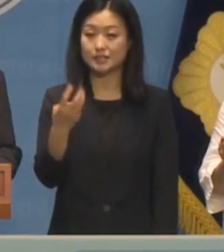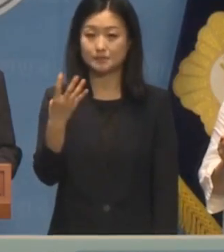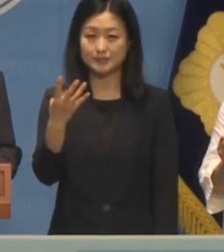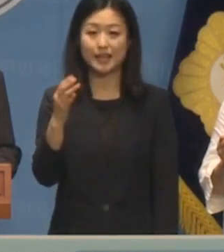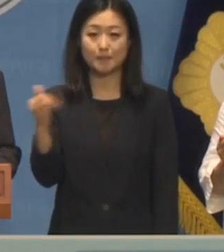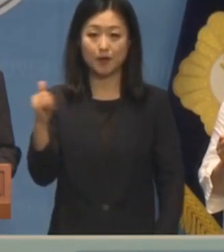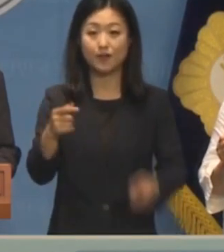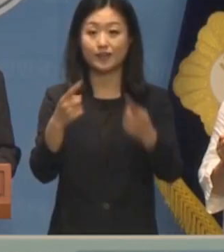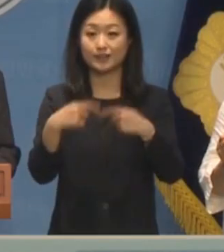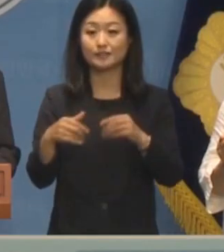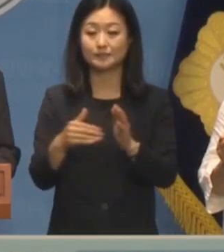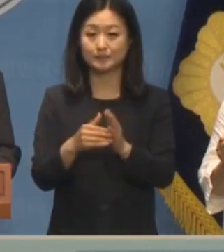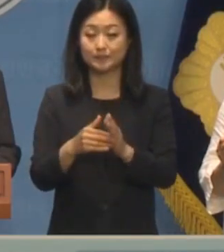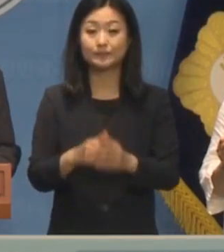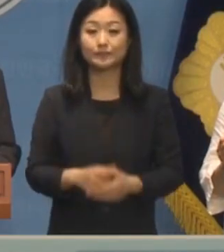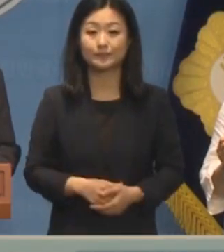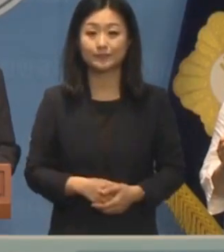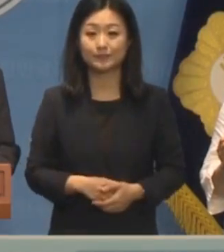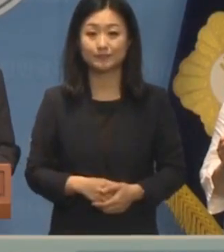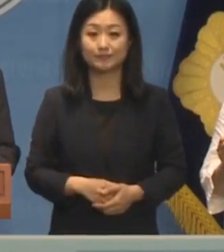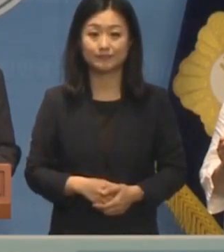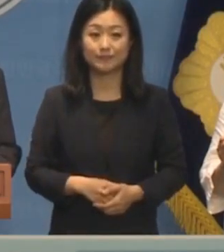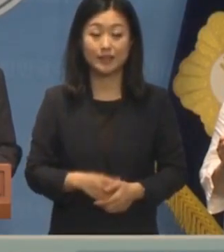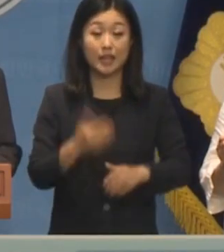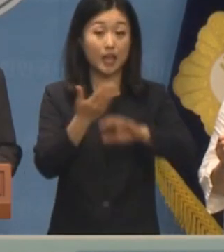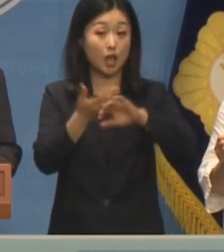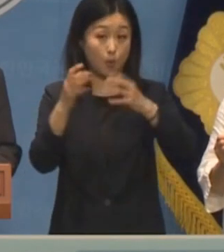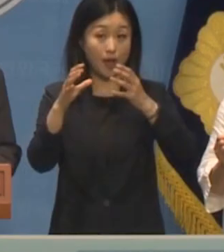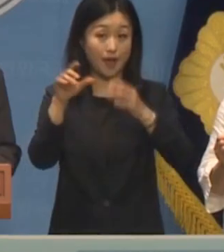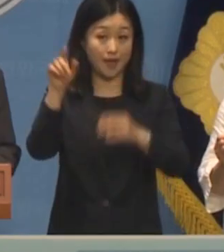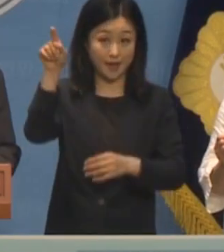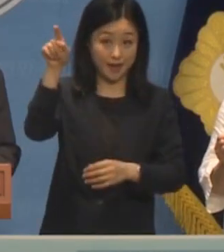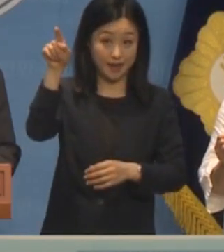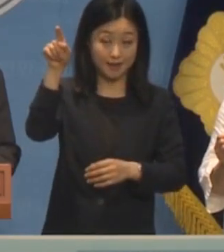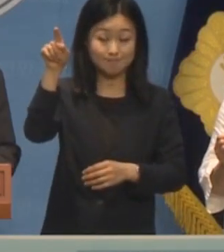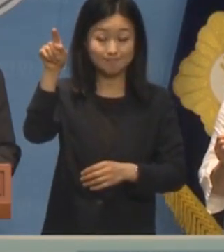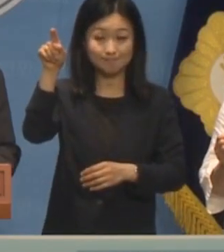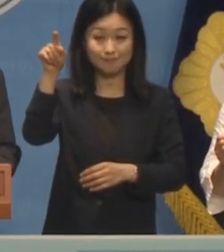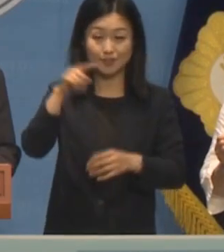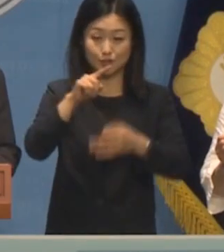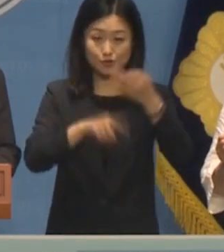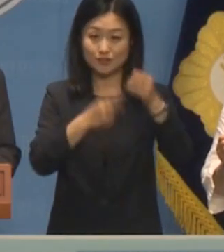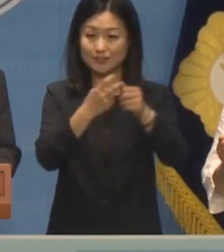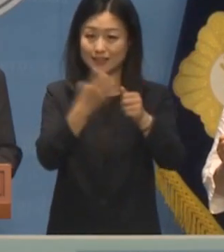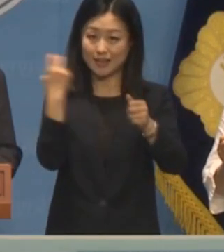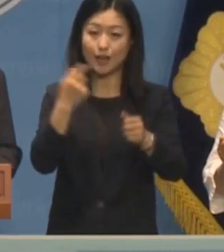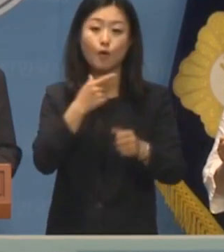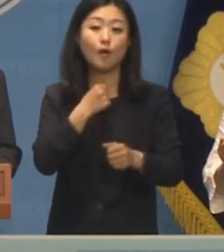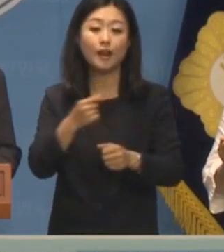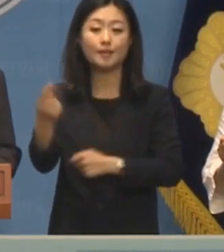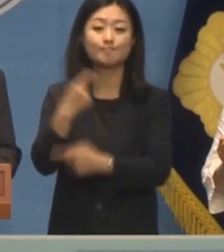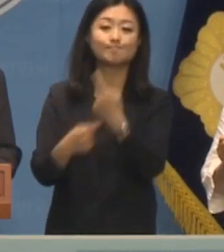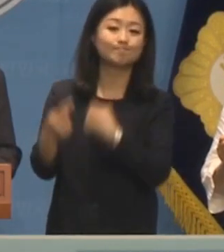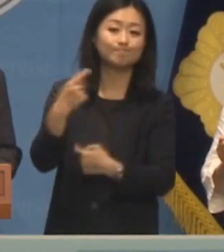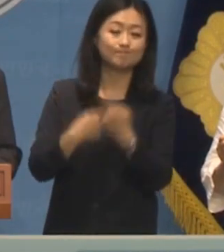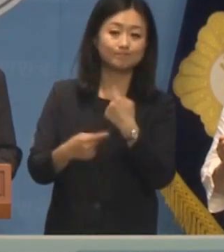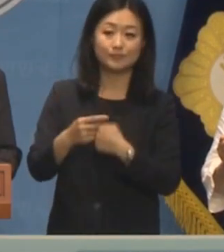4,784분이 참여해 주셨습니다. 그리고 해외에서도 윤석열 탄핵 청원에 함께해